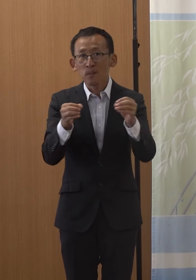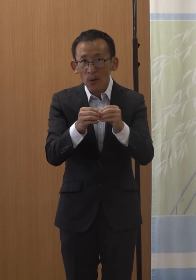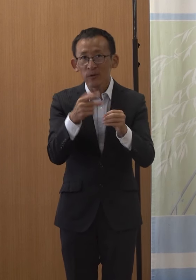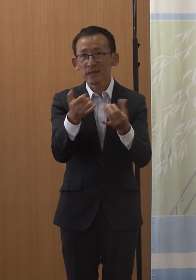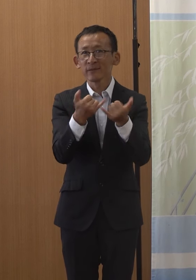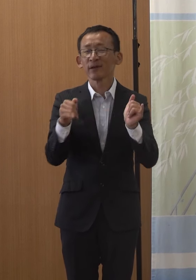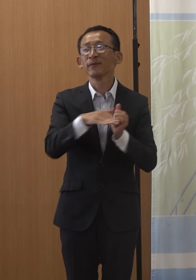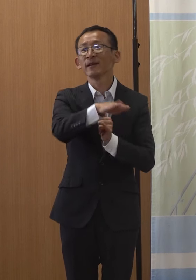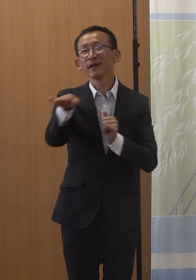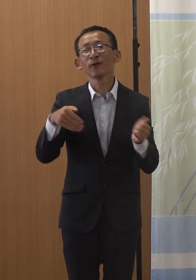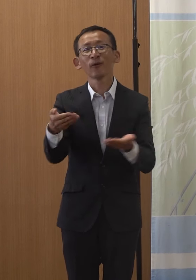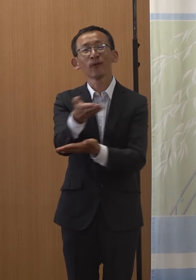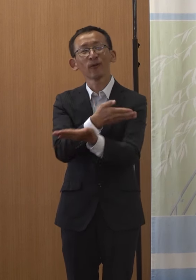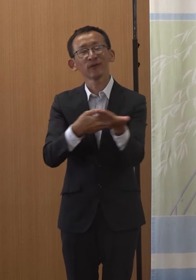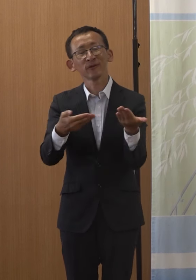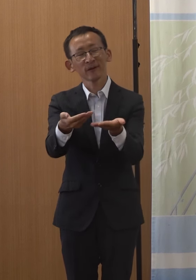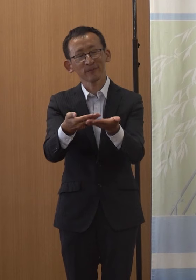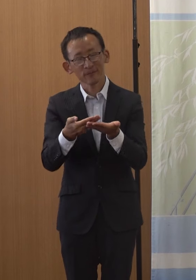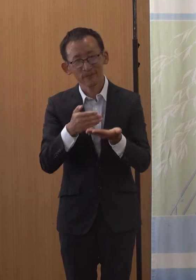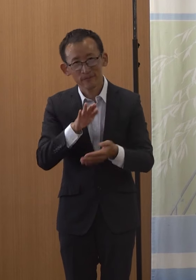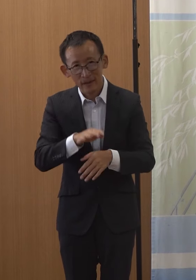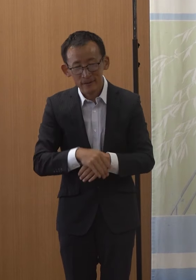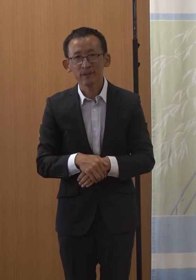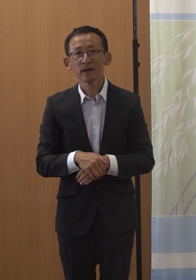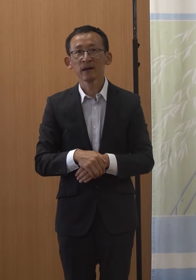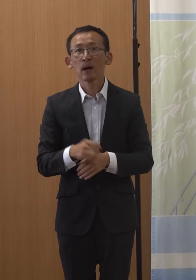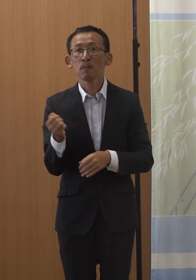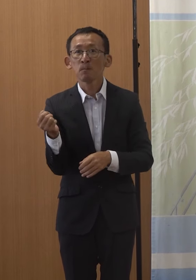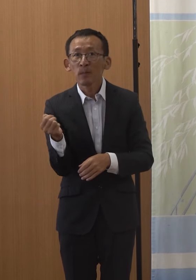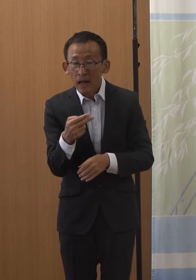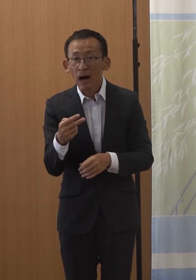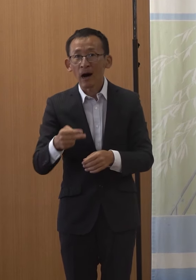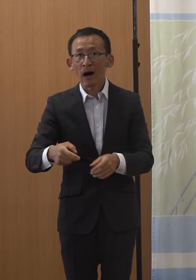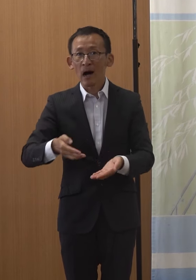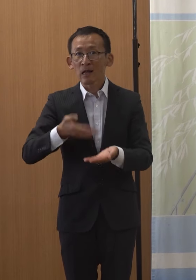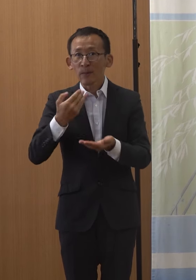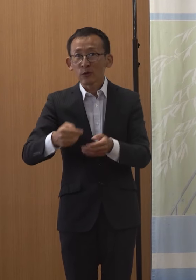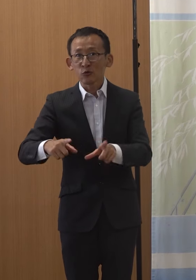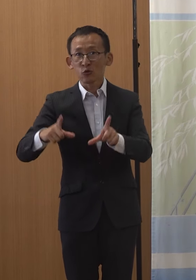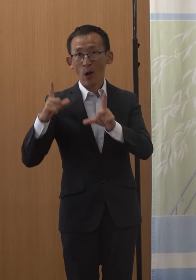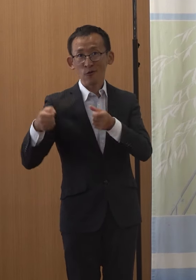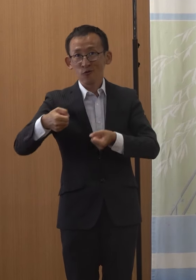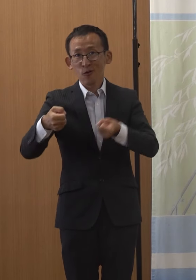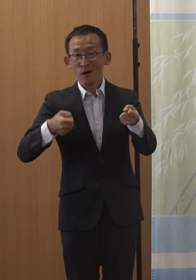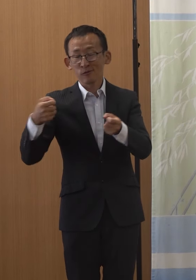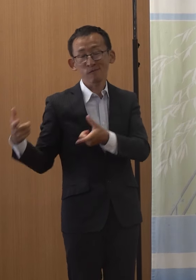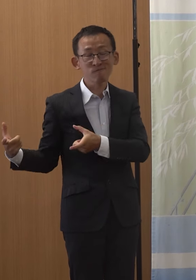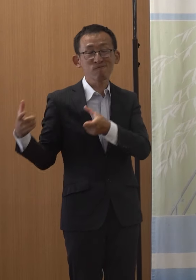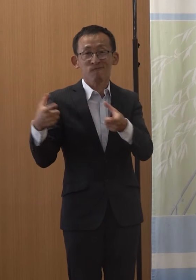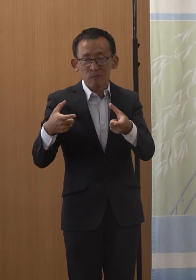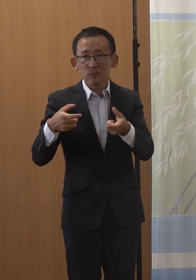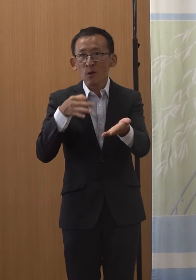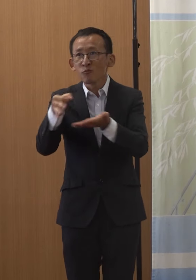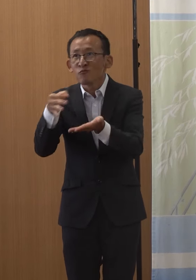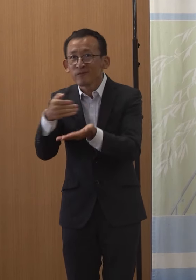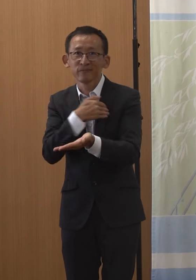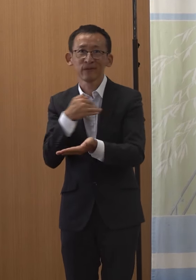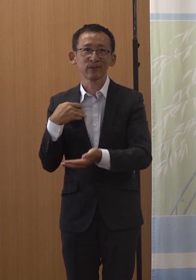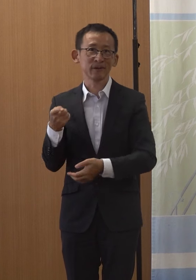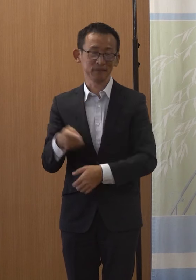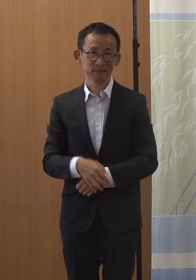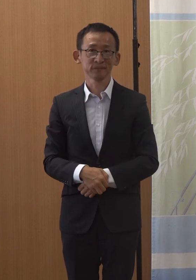深めます。また、フードトラックも出店し、食でイベントを活気づけます。